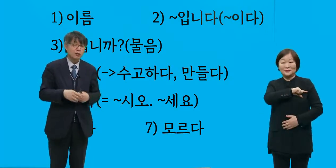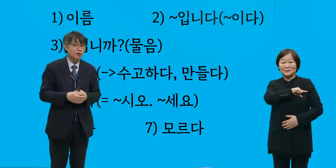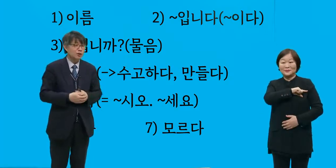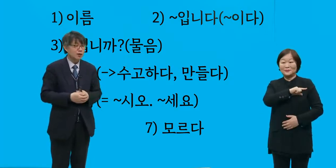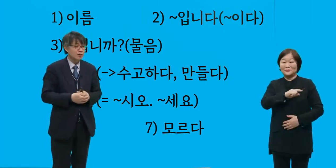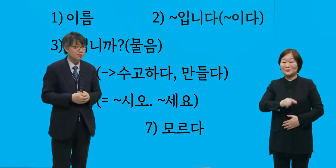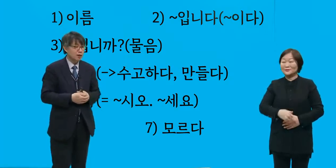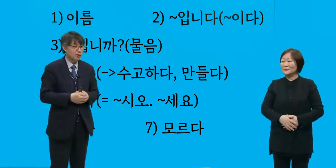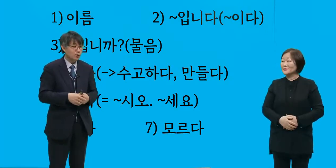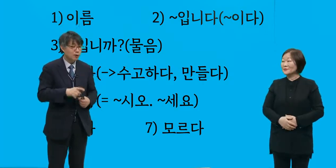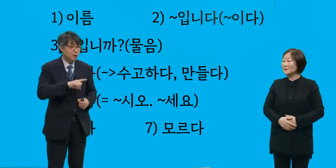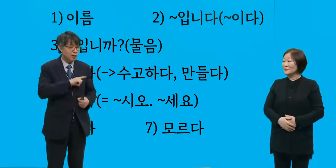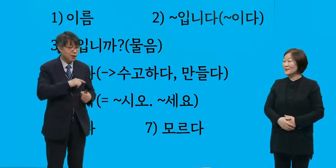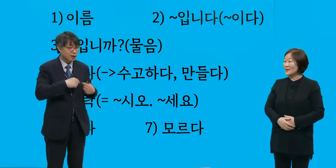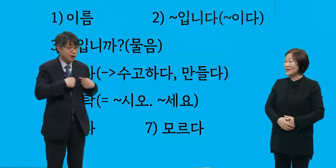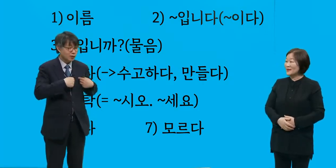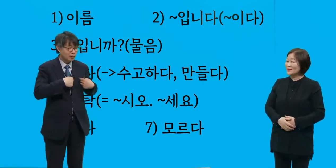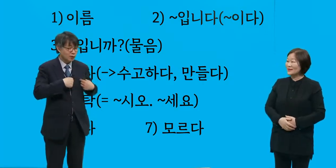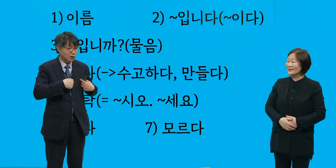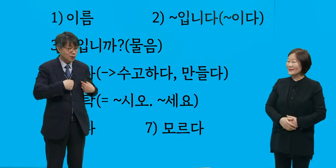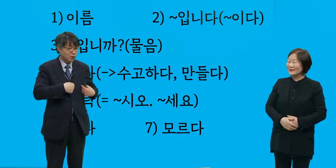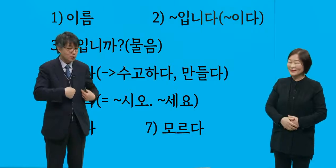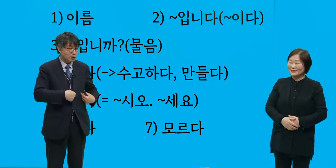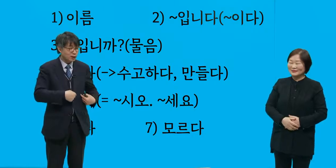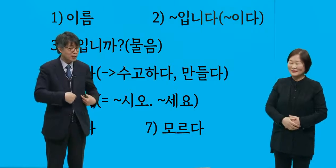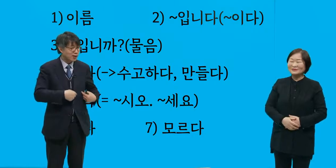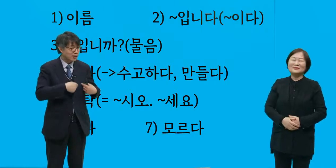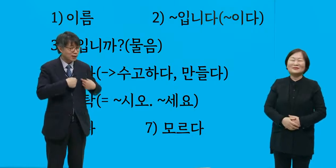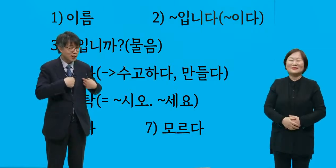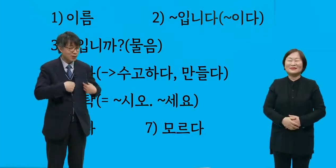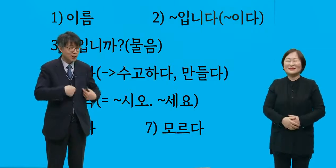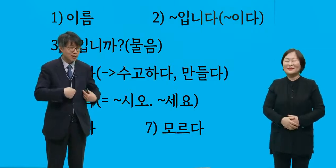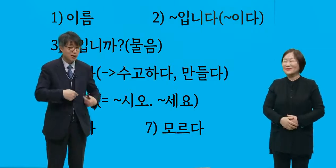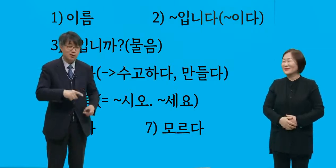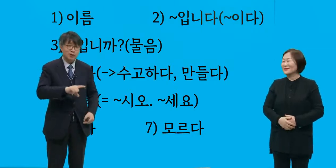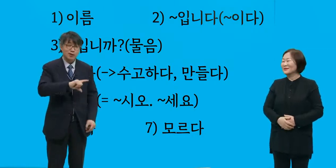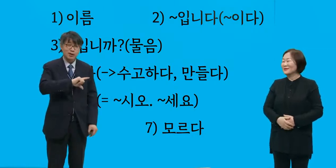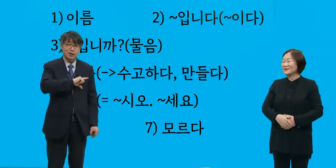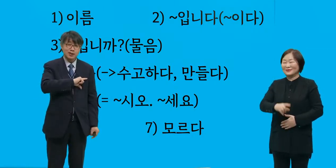저희 때는만 해도 이름표만 있는 게 아니고 손수건까지 이렇게 달고 다녔잖아요. 그죠? 이름.